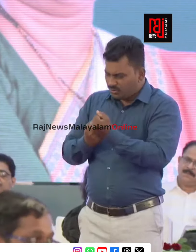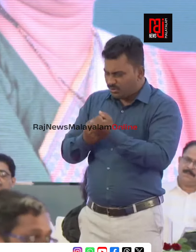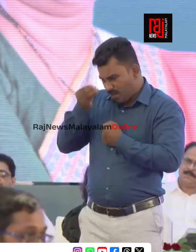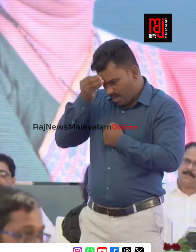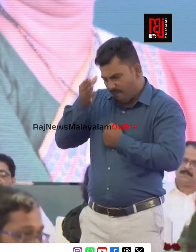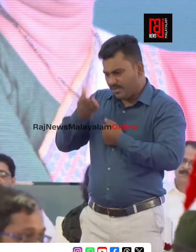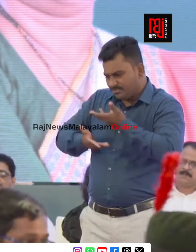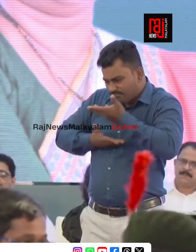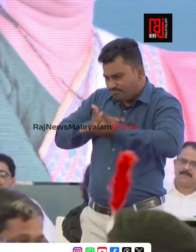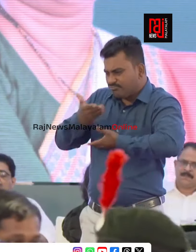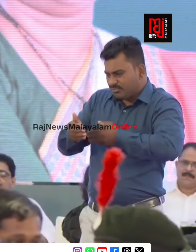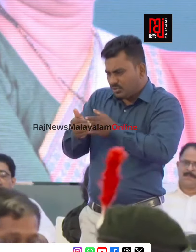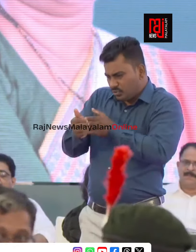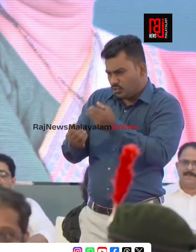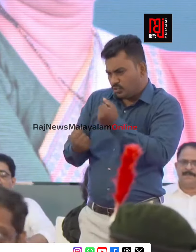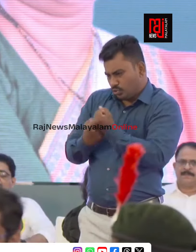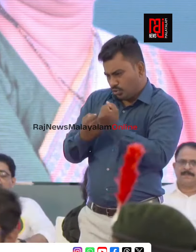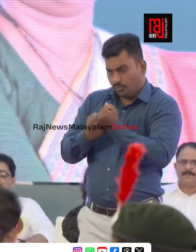അത്തരം കേന്ദ്രങ്ങൾ